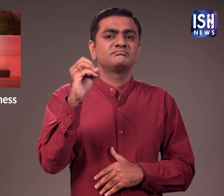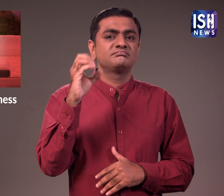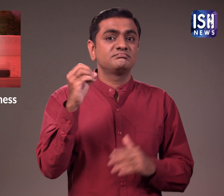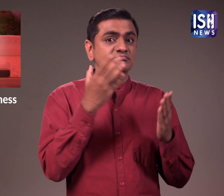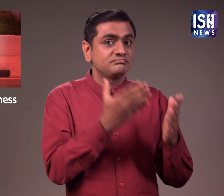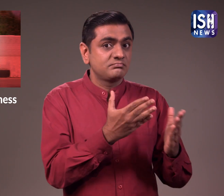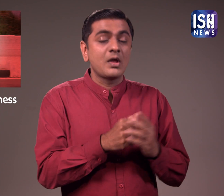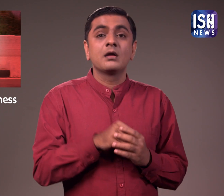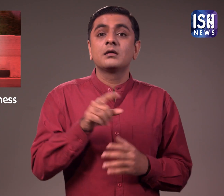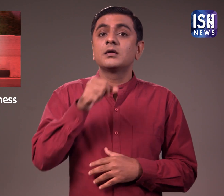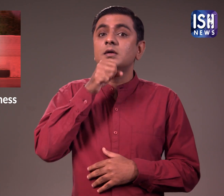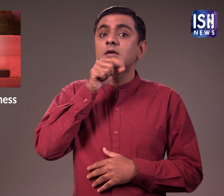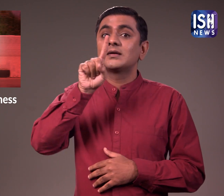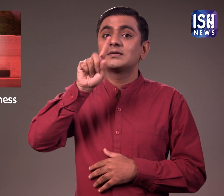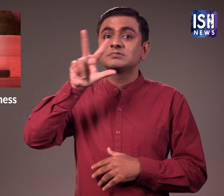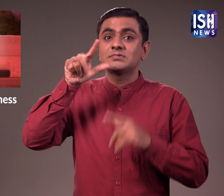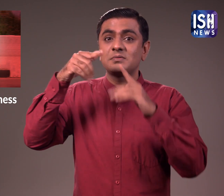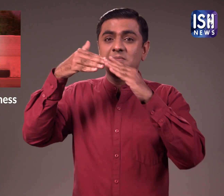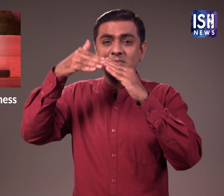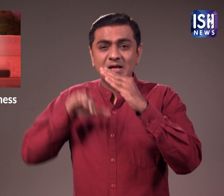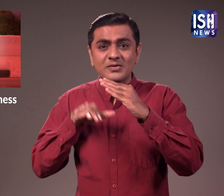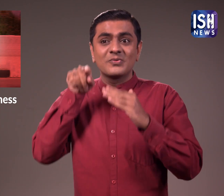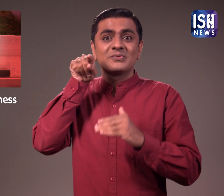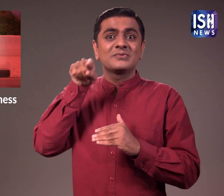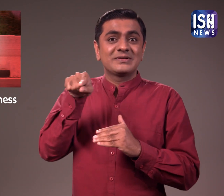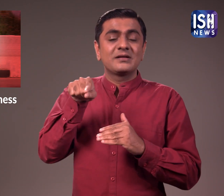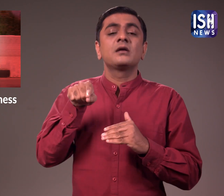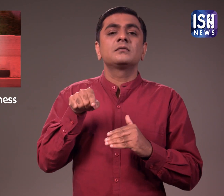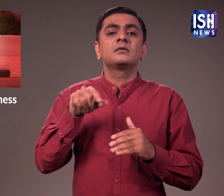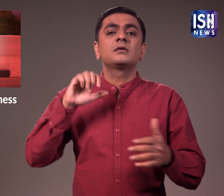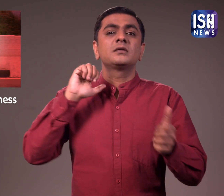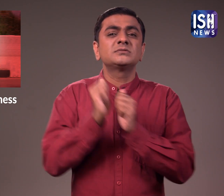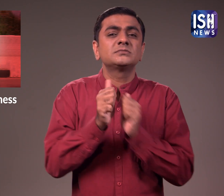14000 से ज़्यादा बच्चों की सड़क हाथ्चों में मौत हुई है